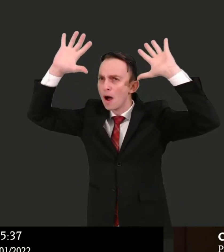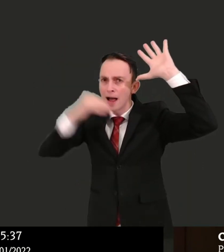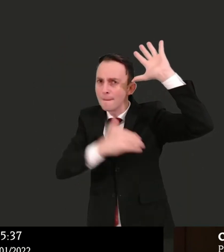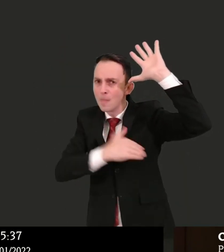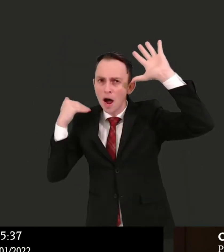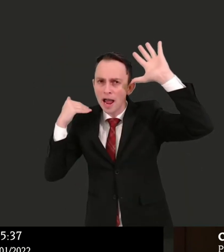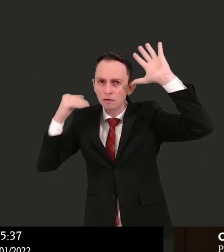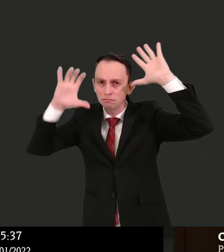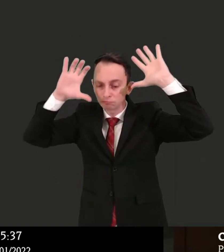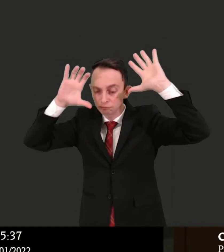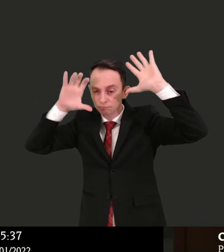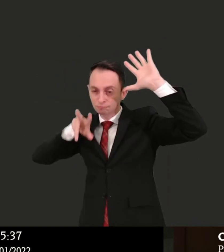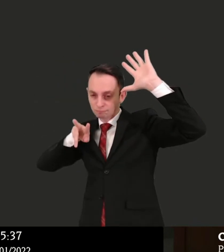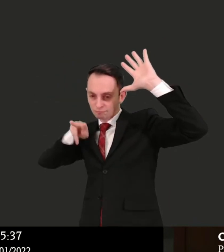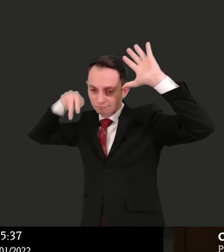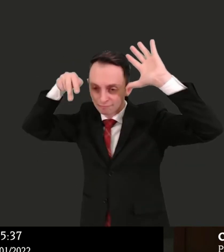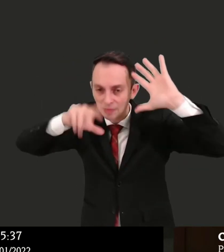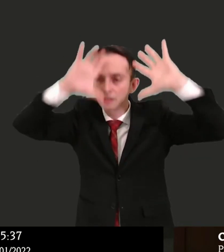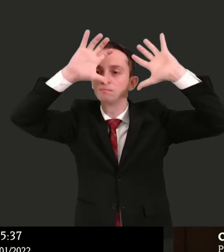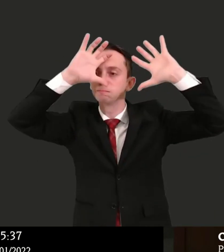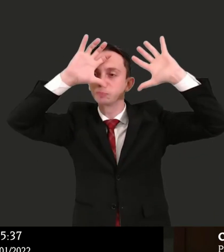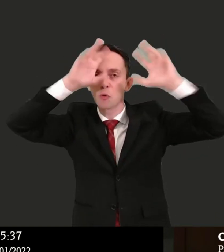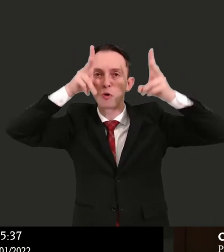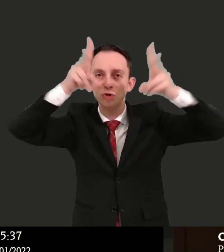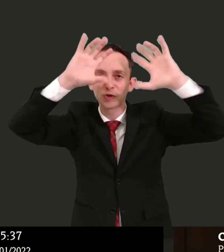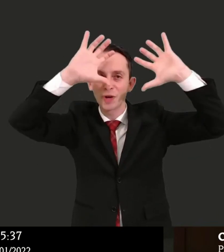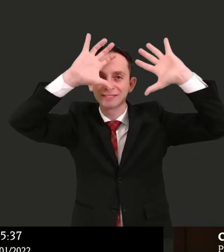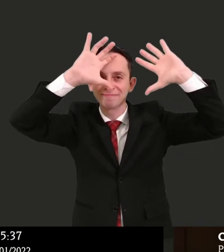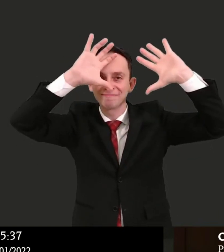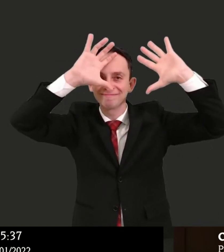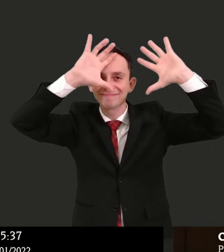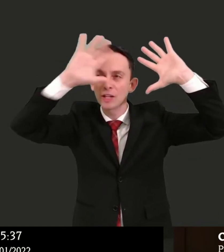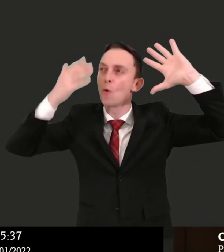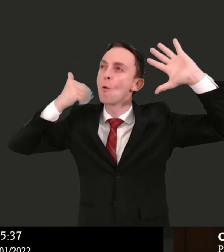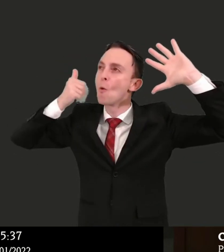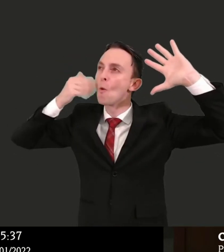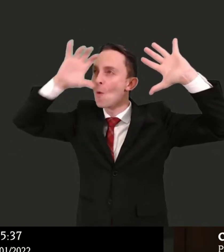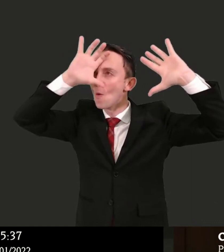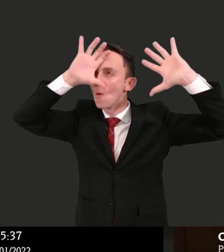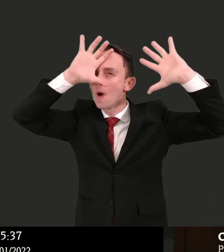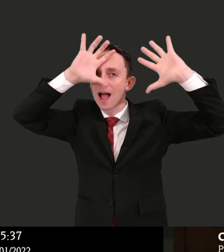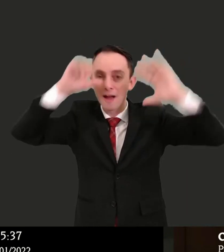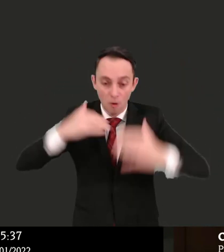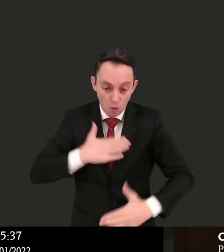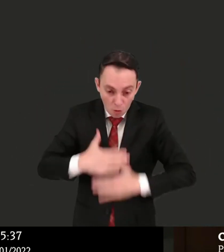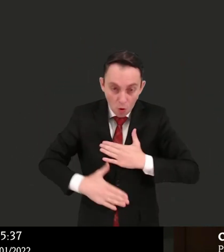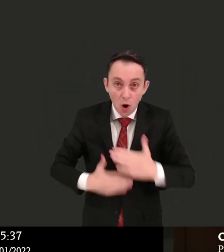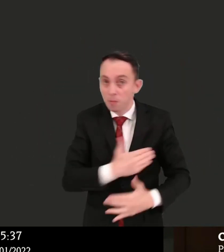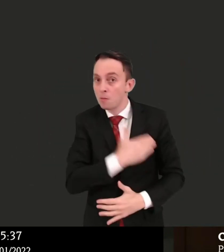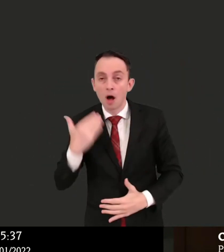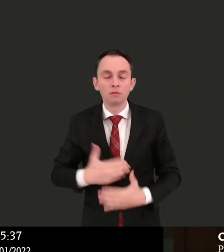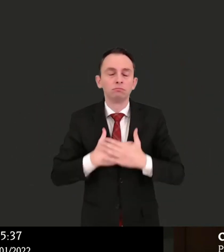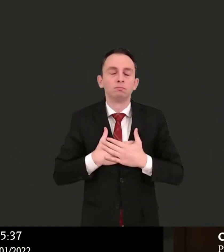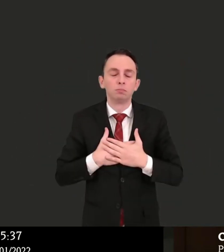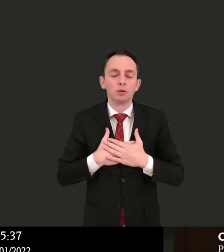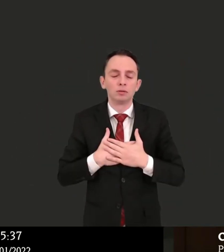ele. Ele chega do outro lado, carregado daquilo que é santo, daquilo que é puro. O que mais